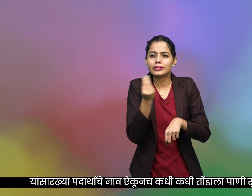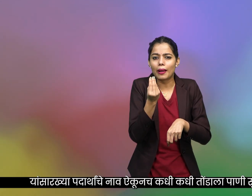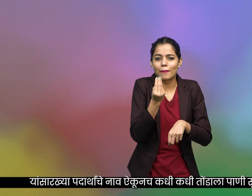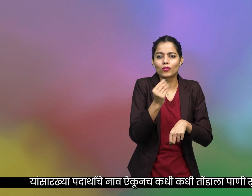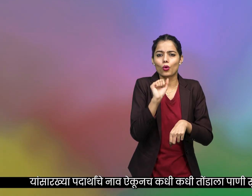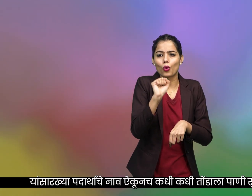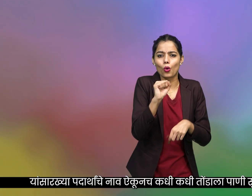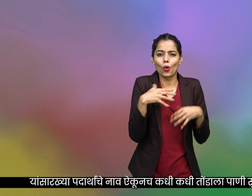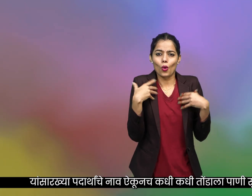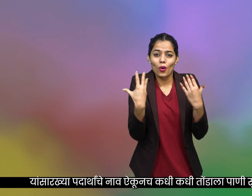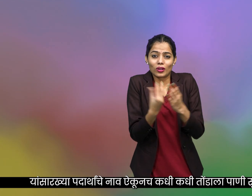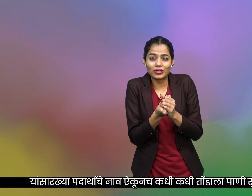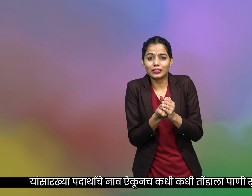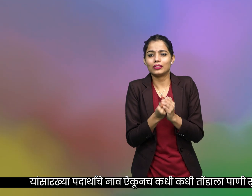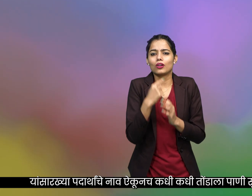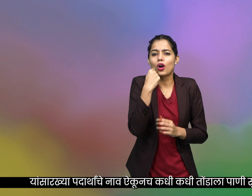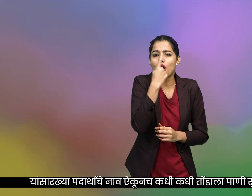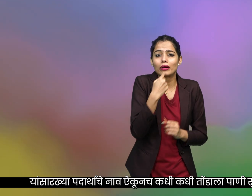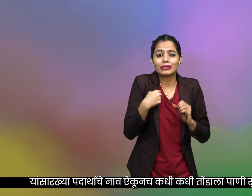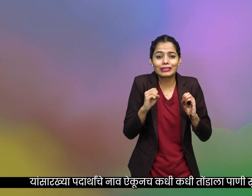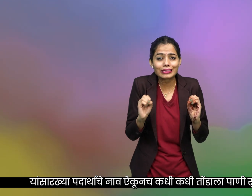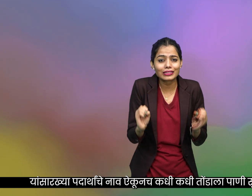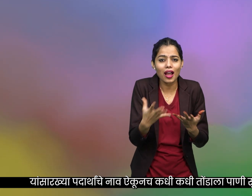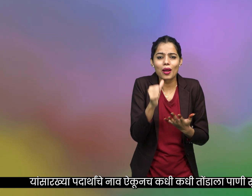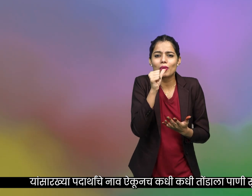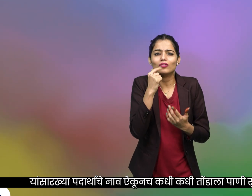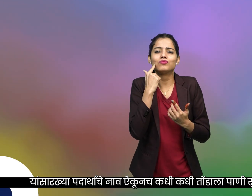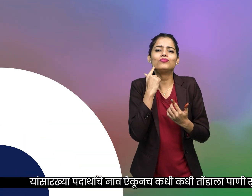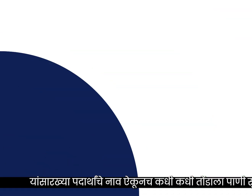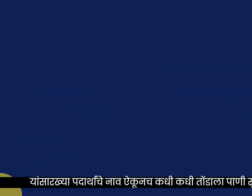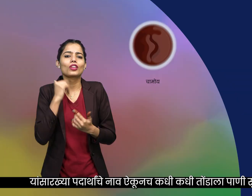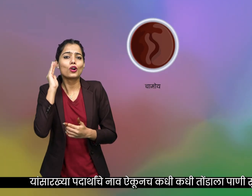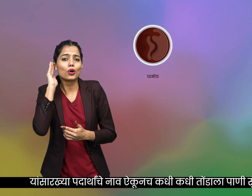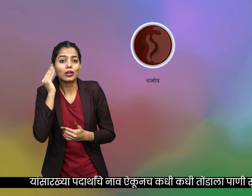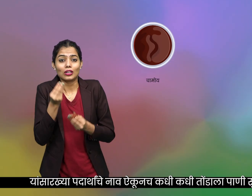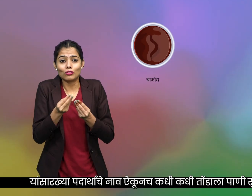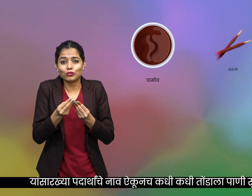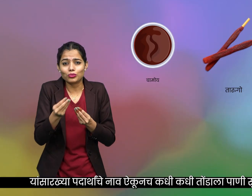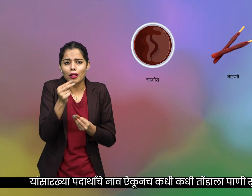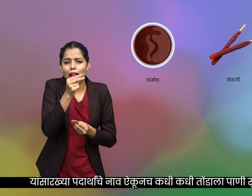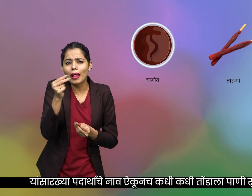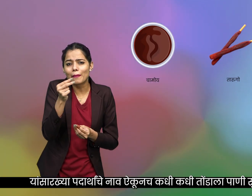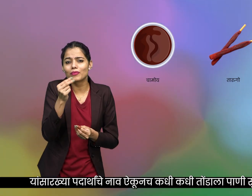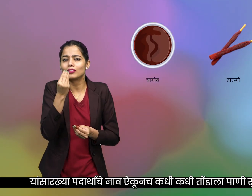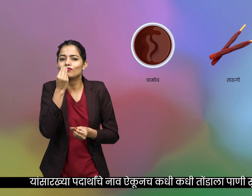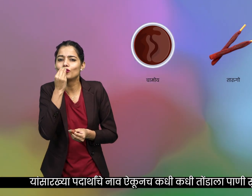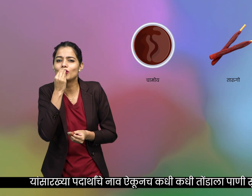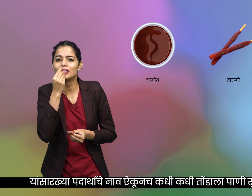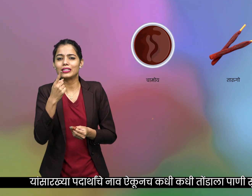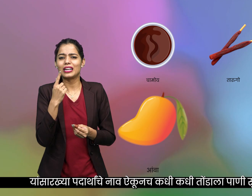यांसारख्या पदार्थांचे नाव ऐकूनच कधीकधी तोंडाला पाणी सुटतेच. चिंच, चुना, आंबा इत्यादी.